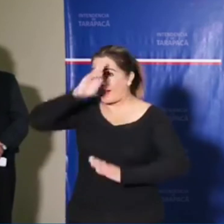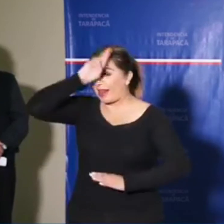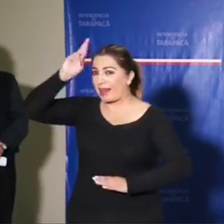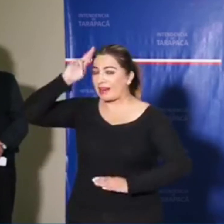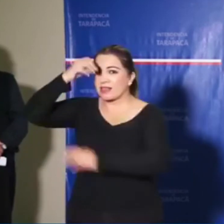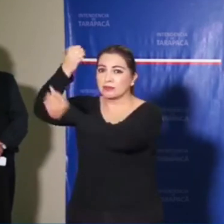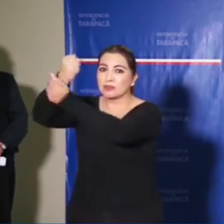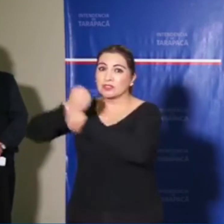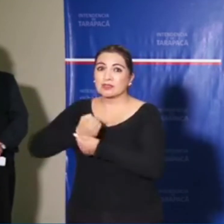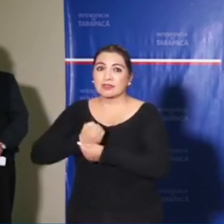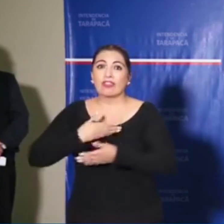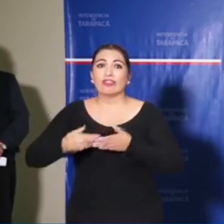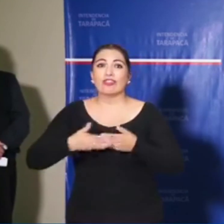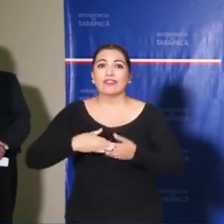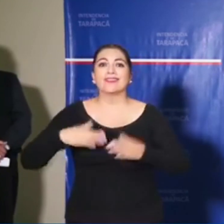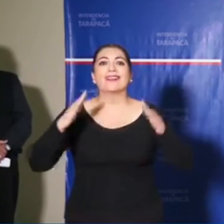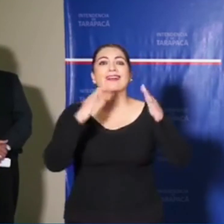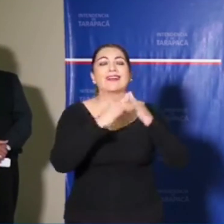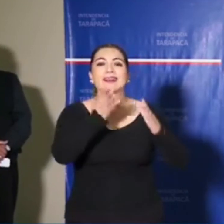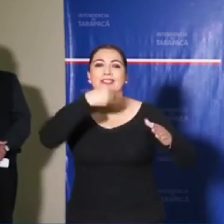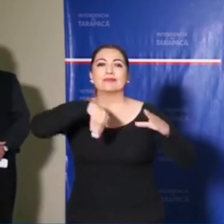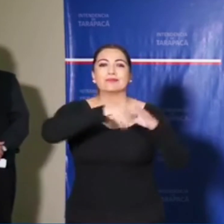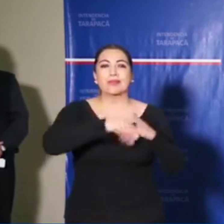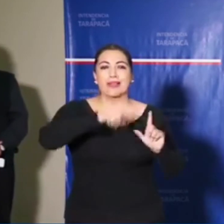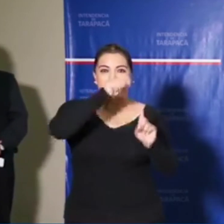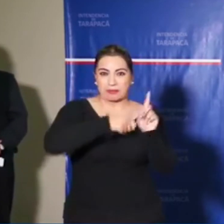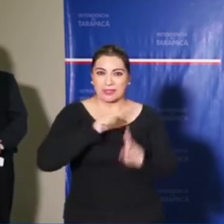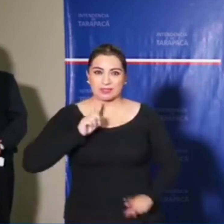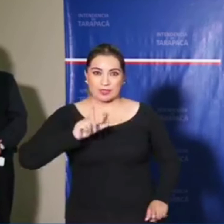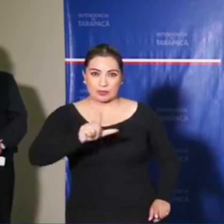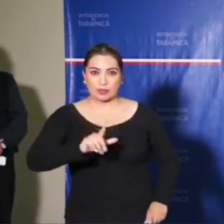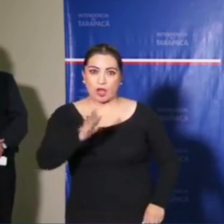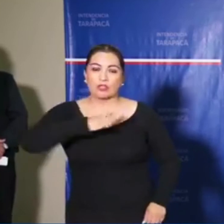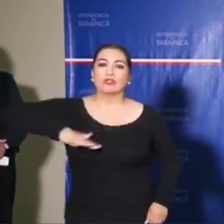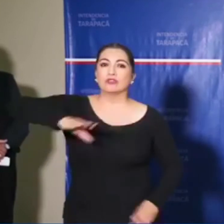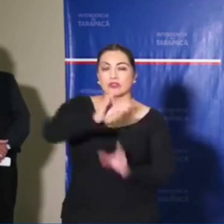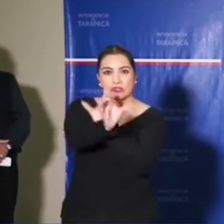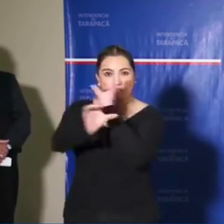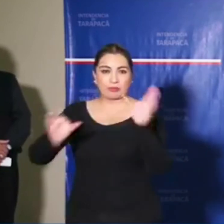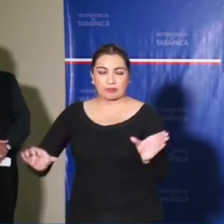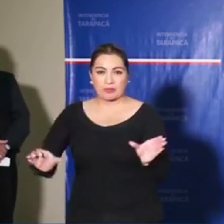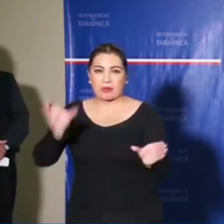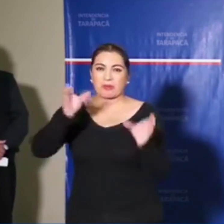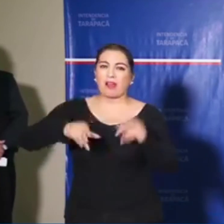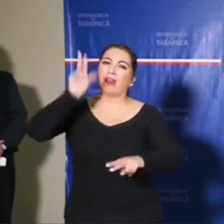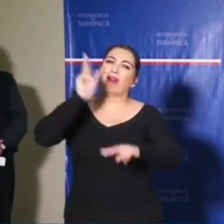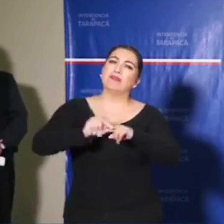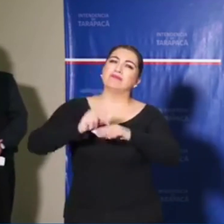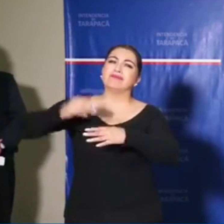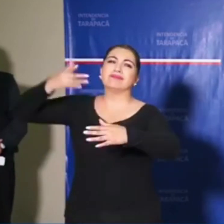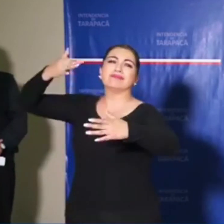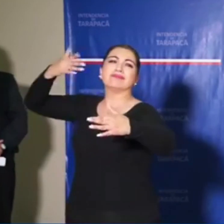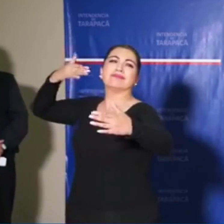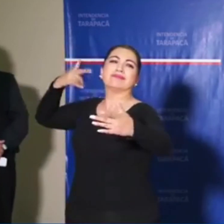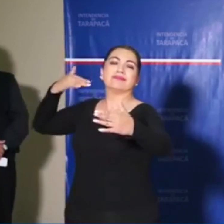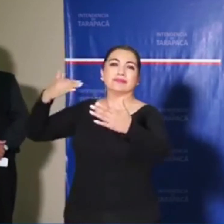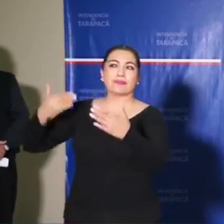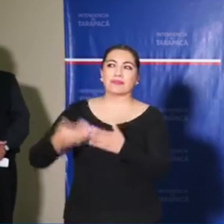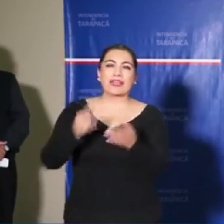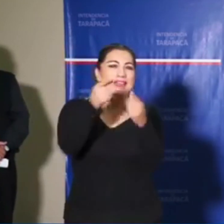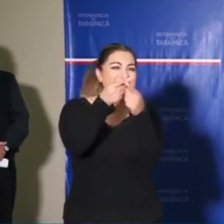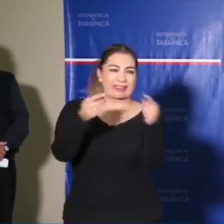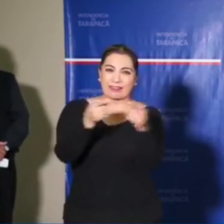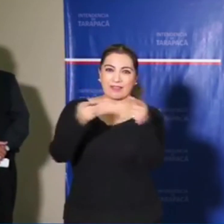desde nuestras casas este año en el mes de julio. Somos un pueblo que desde antiguo ha sufrido distintas formas